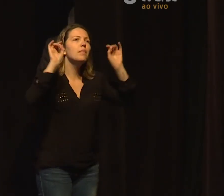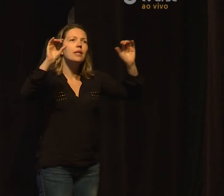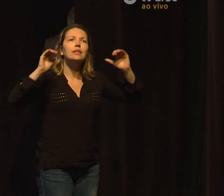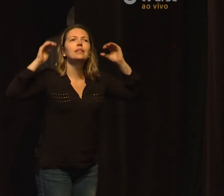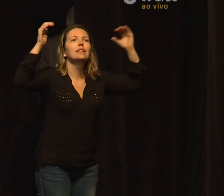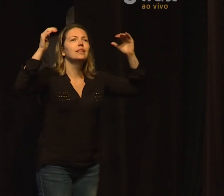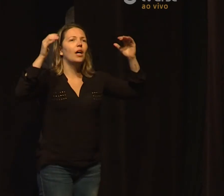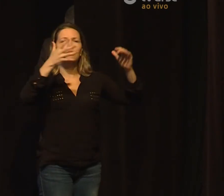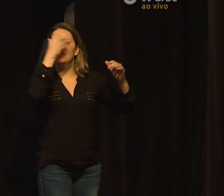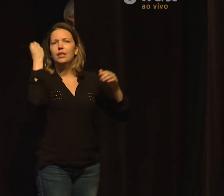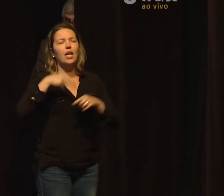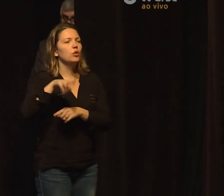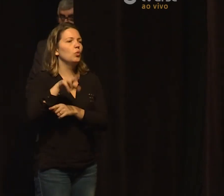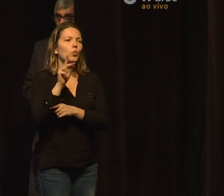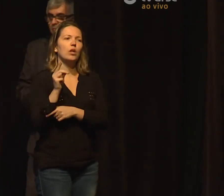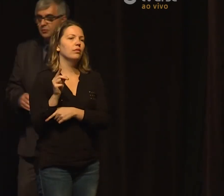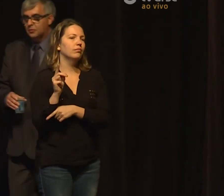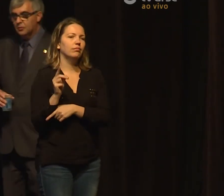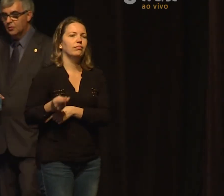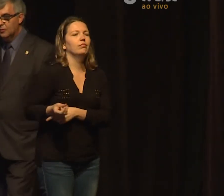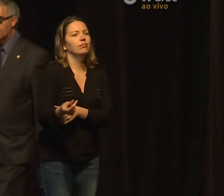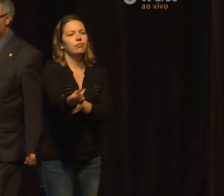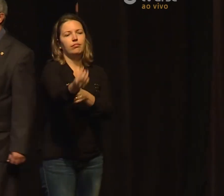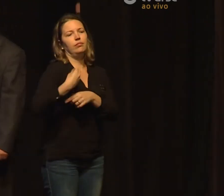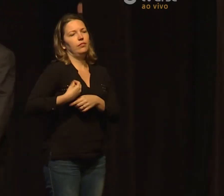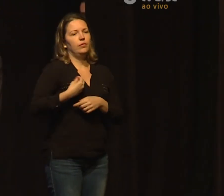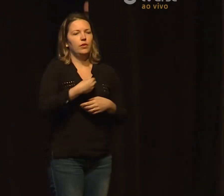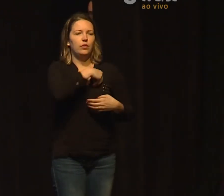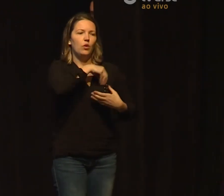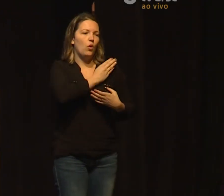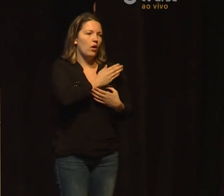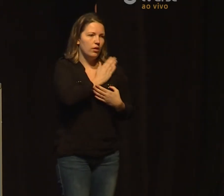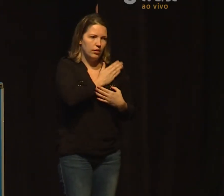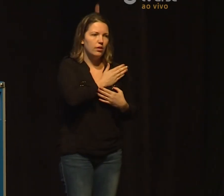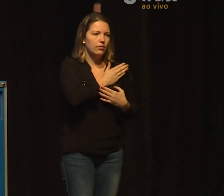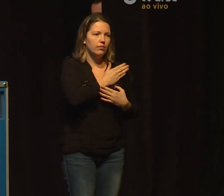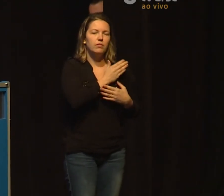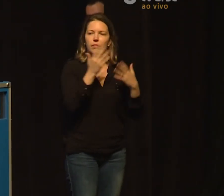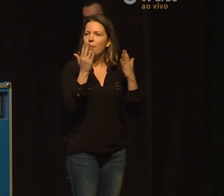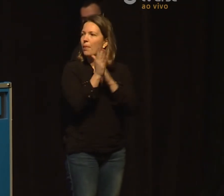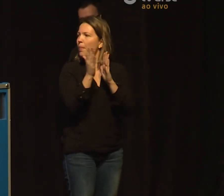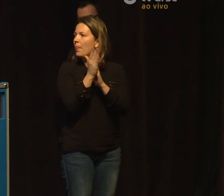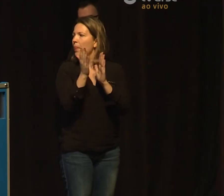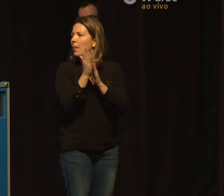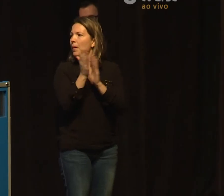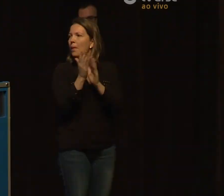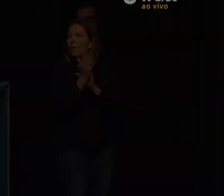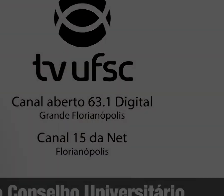esqueceremos.